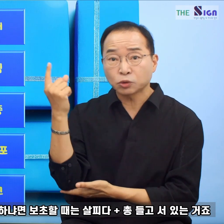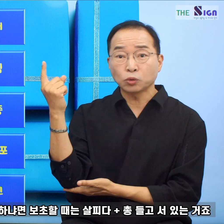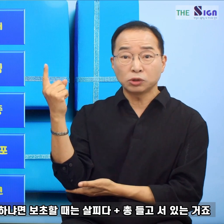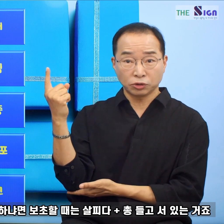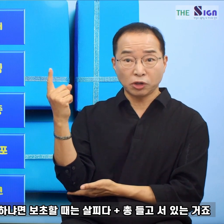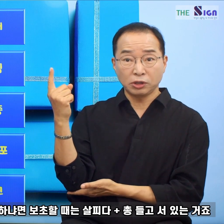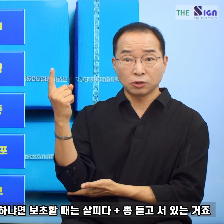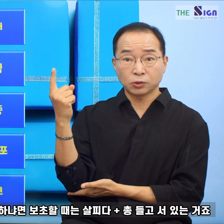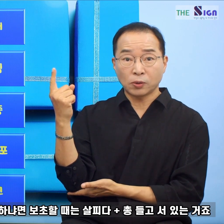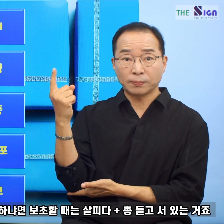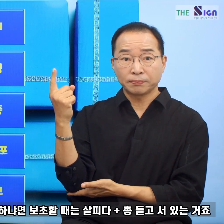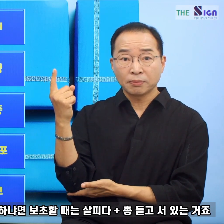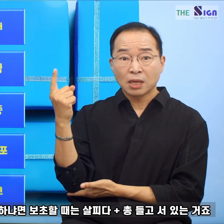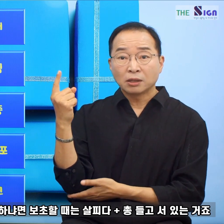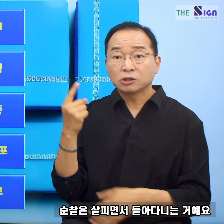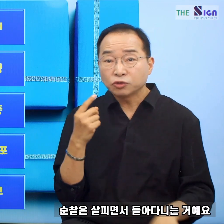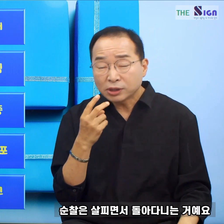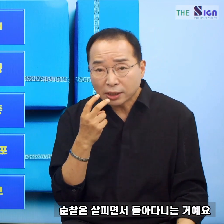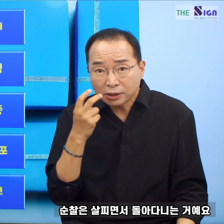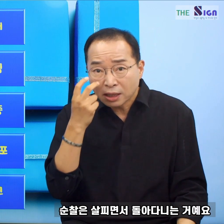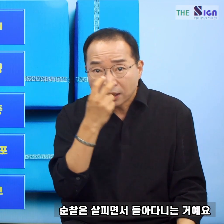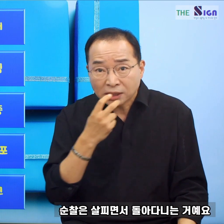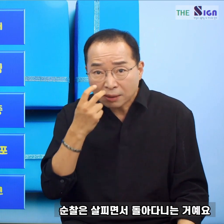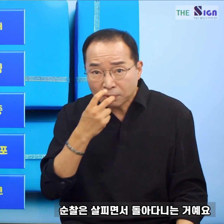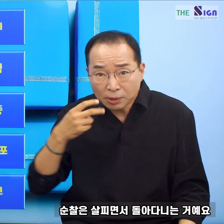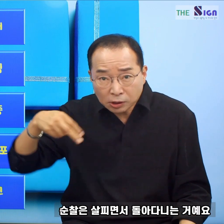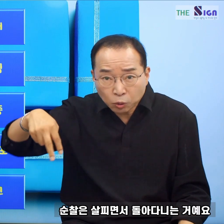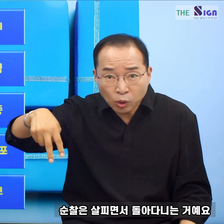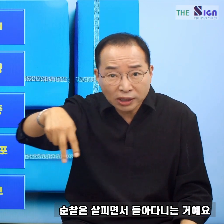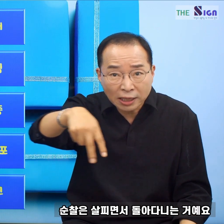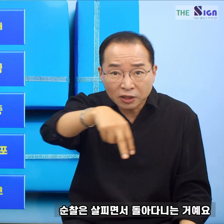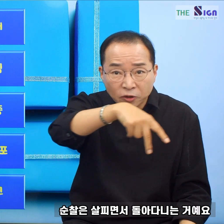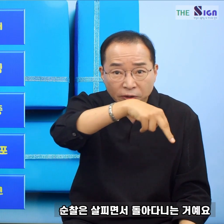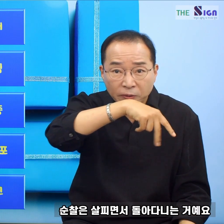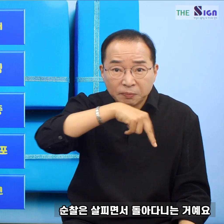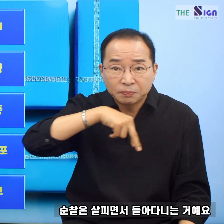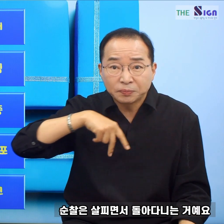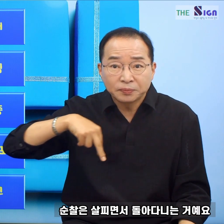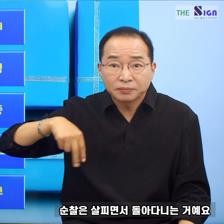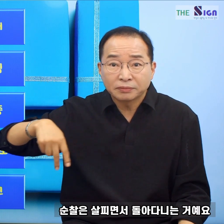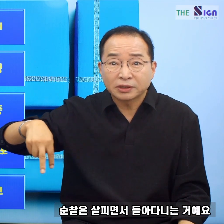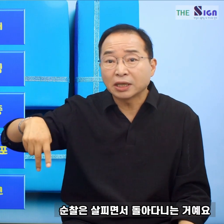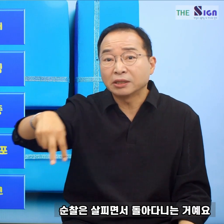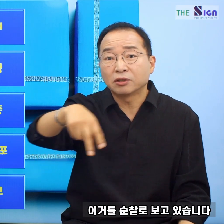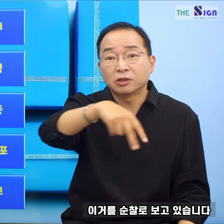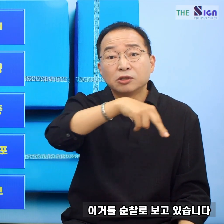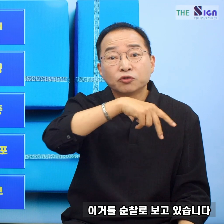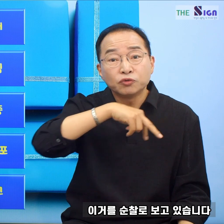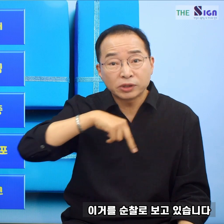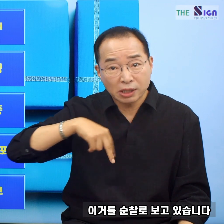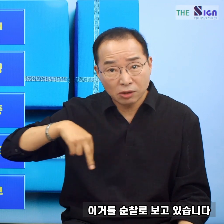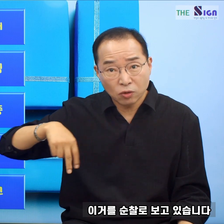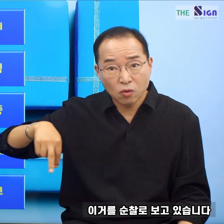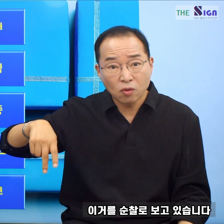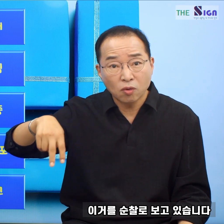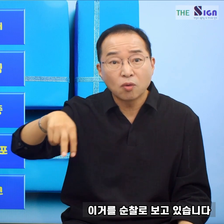들고 서 있는 거죠. 근데 순찰은 살피면서 돌아다니는 거예요. 자, 이거를 순찰로